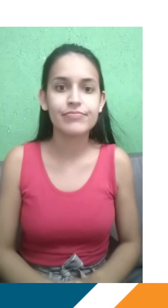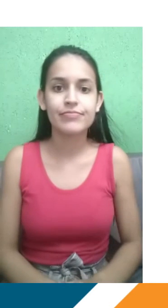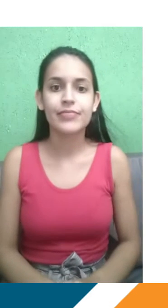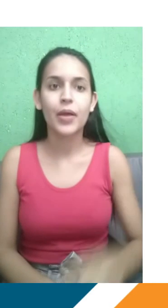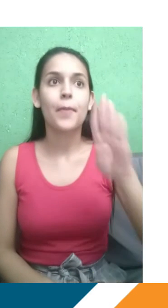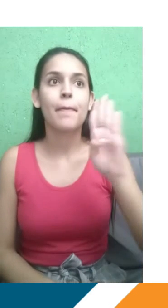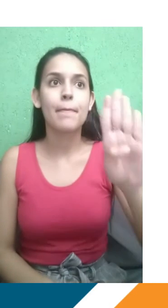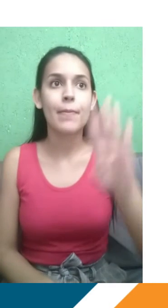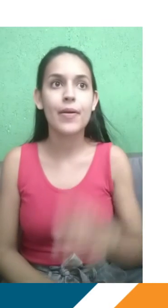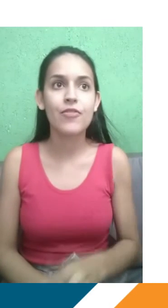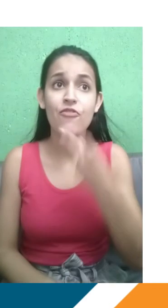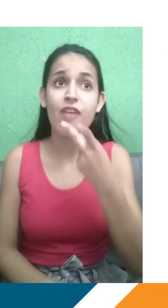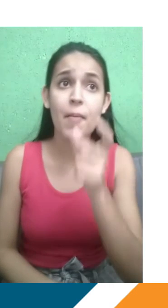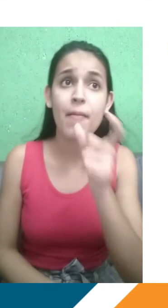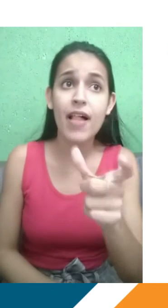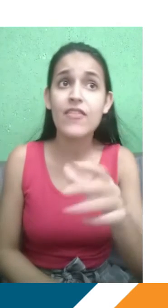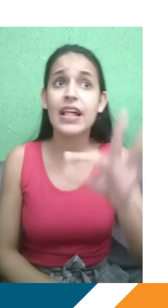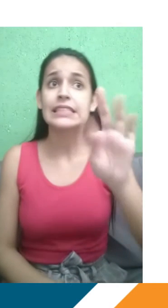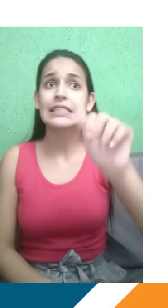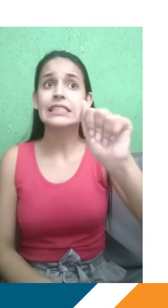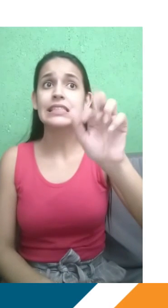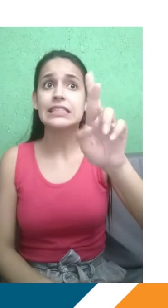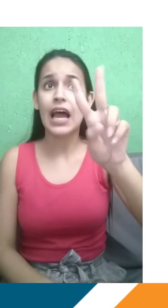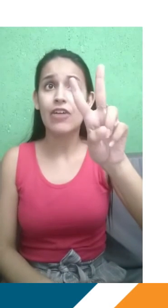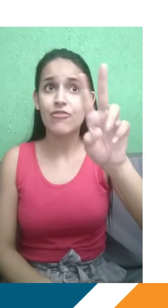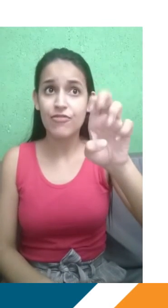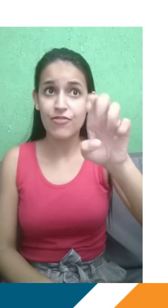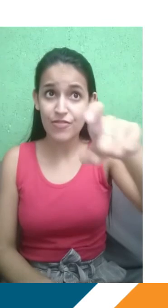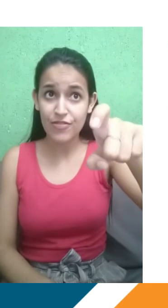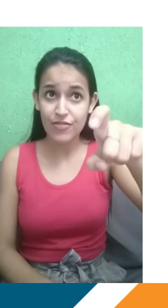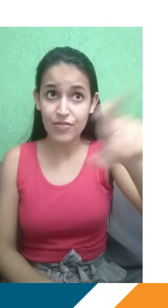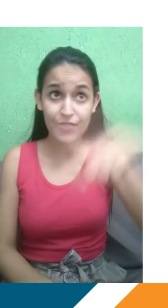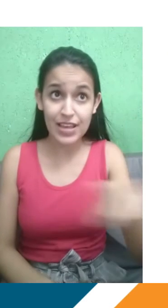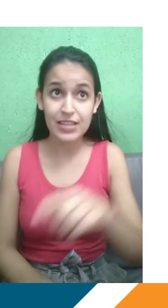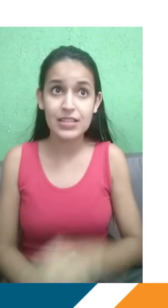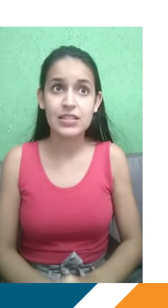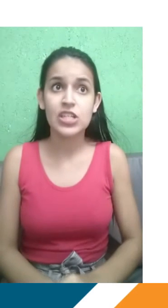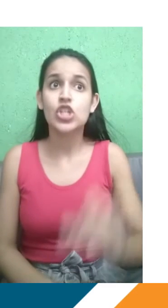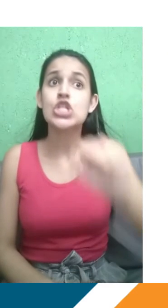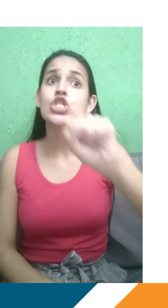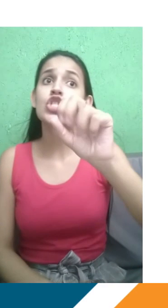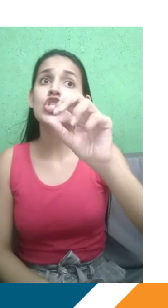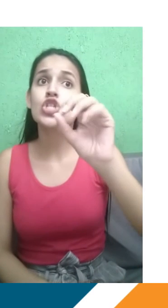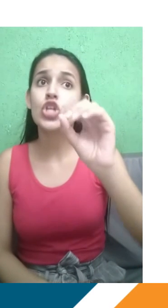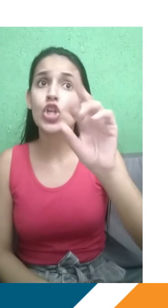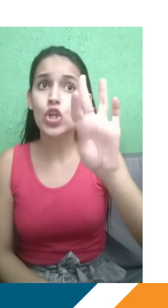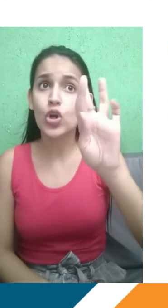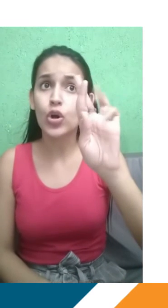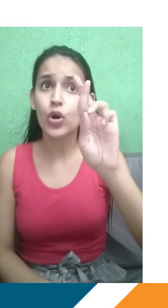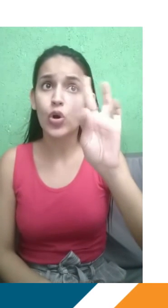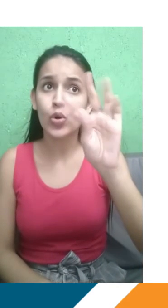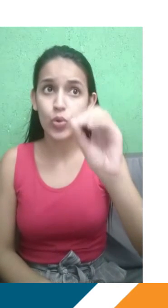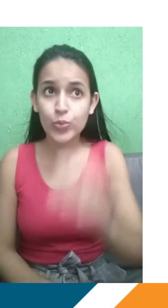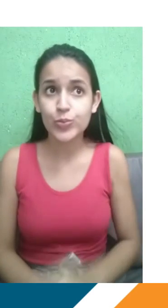O fragmento da canção, de composição de Humberto Teixeira e Luiz Gonzaga, apresenta uma estrutura simples, marcada